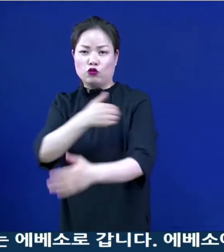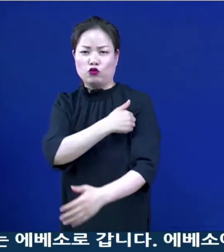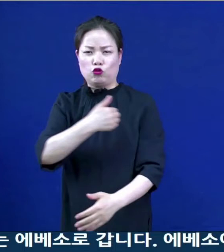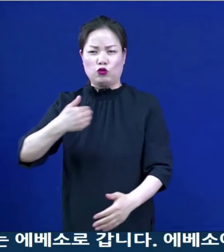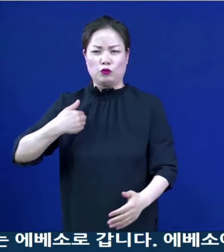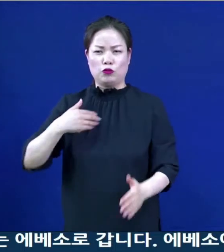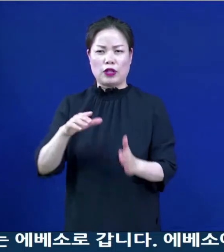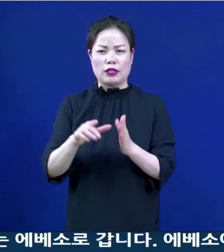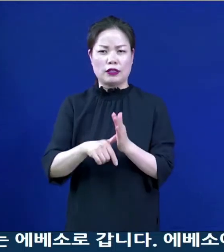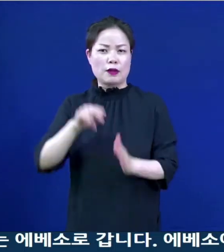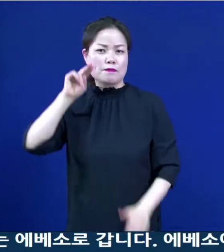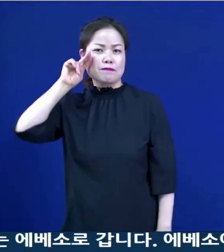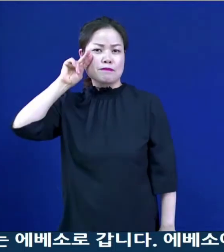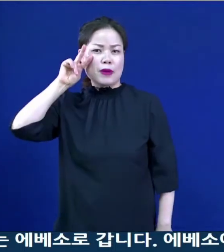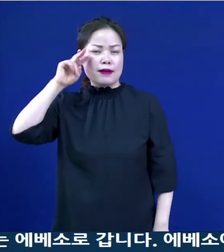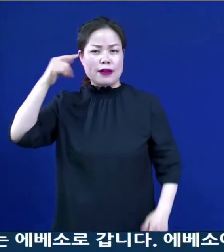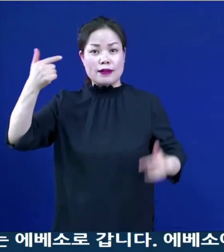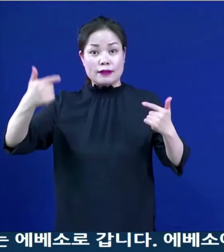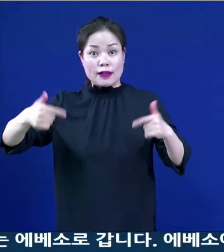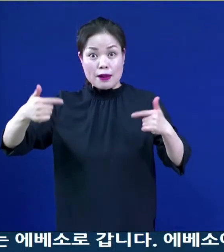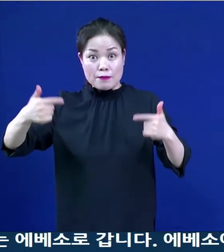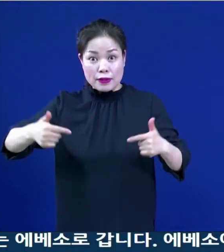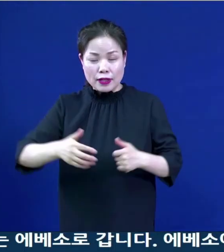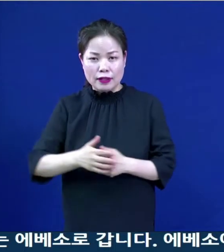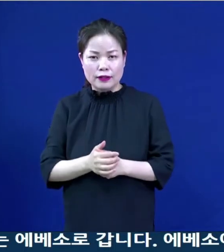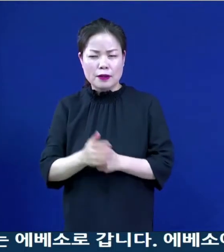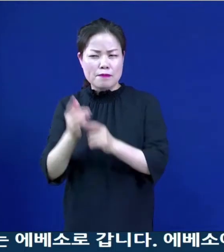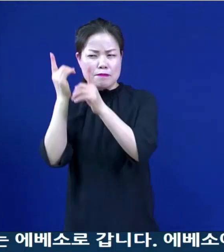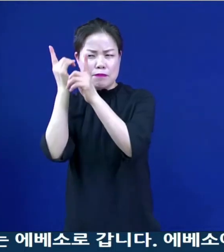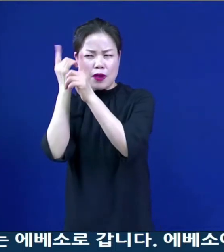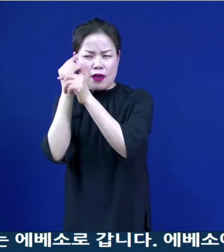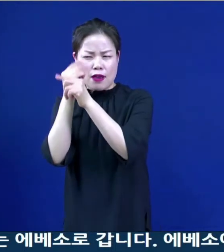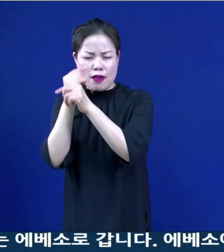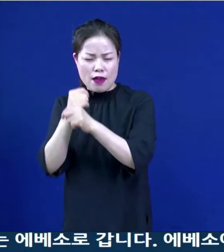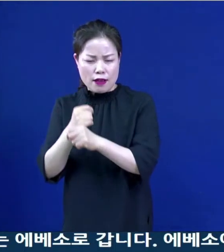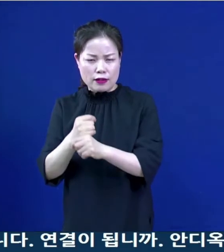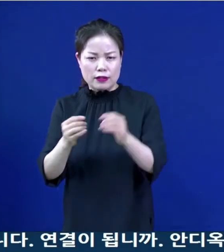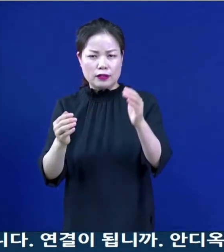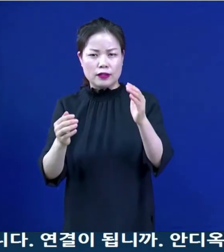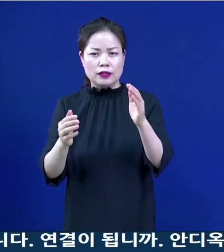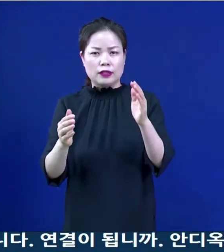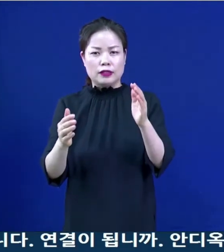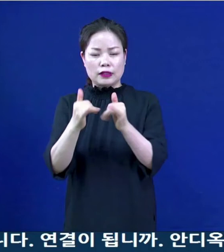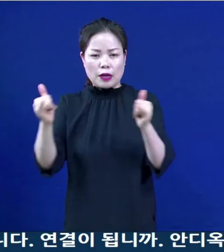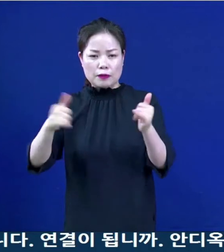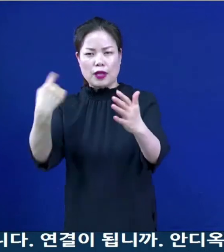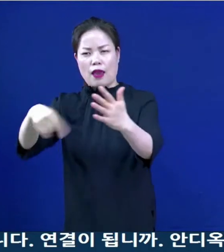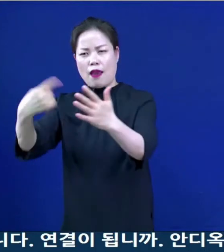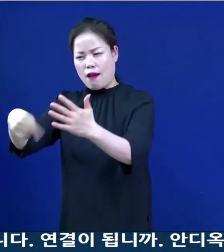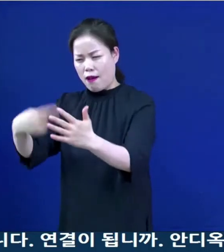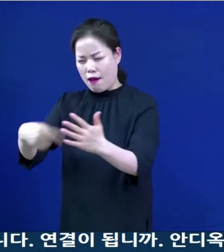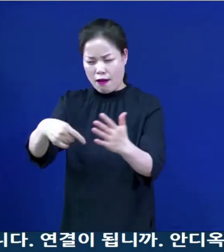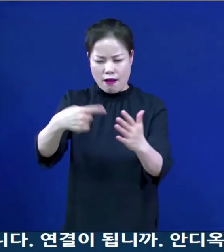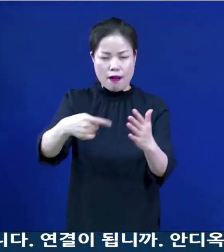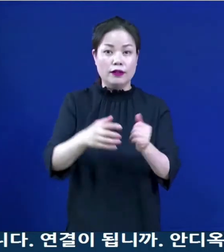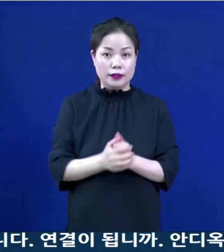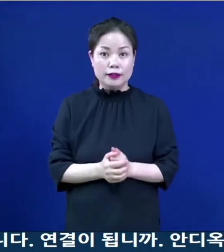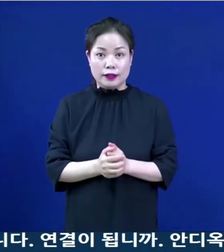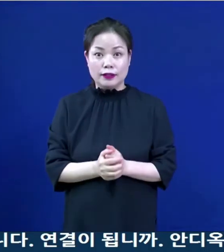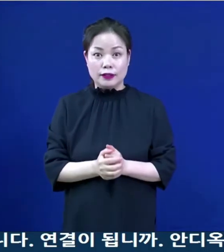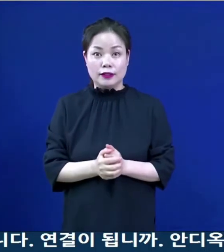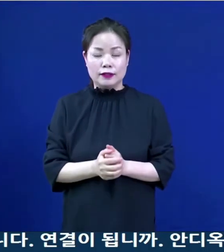시간을 바울이 날마다 사람들을 가르친 겁니다. 저는 이 부분을